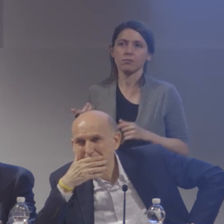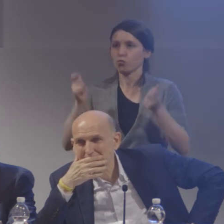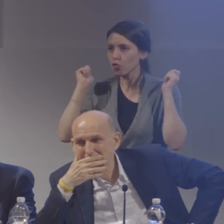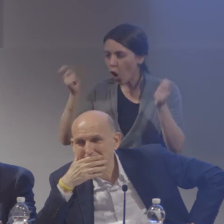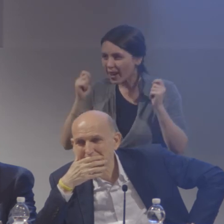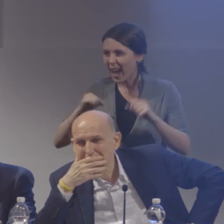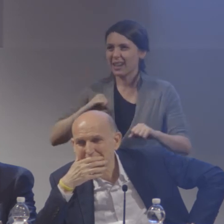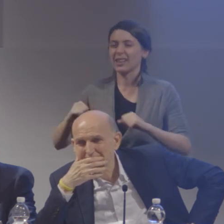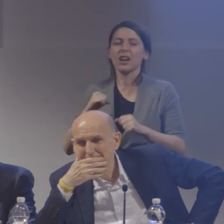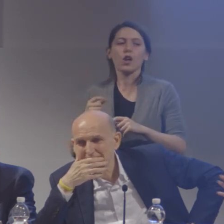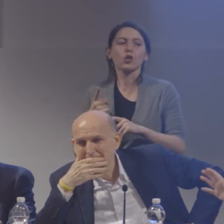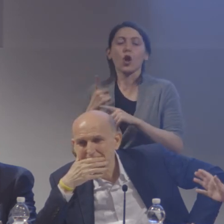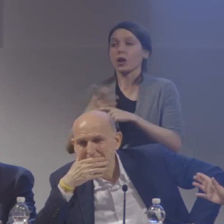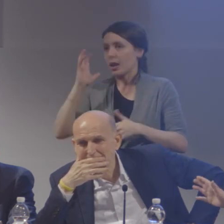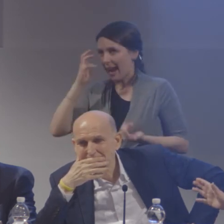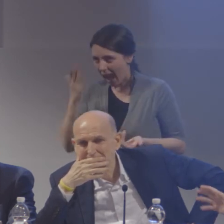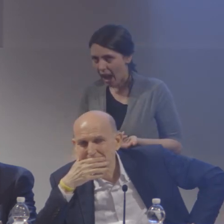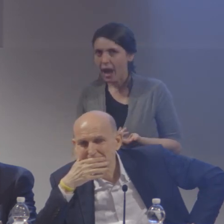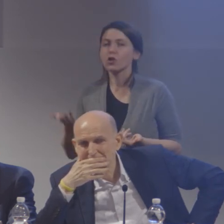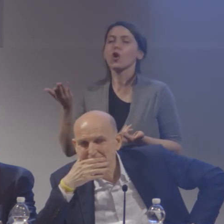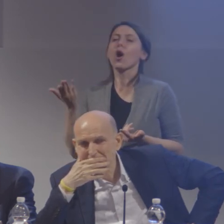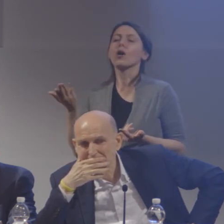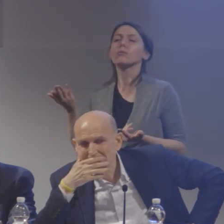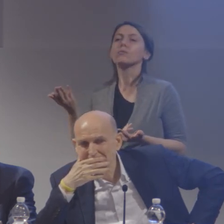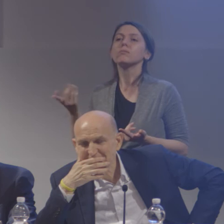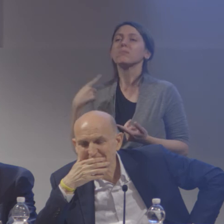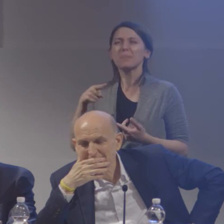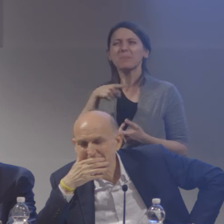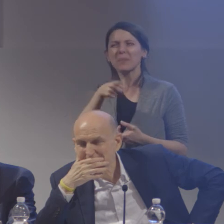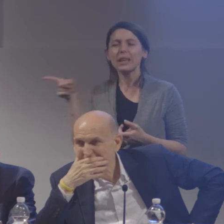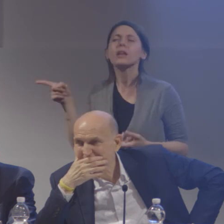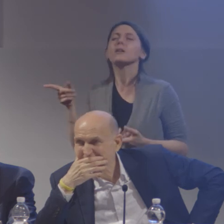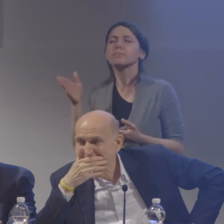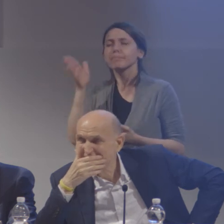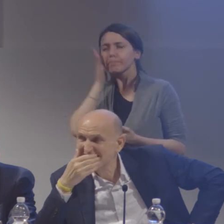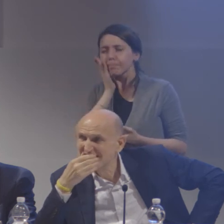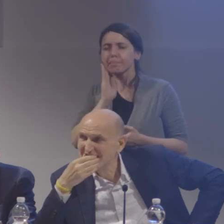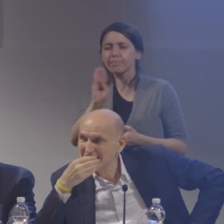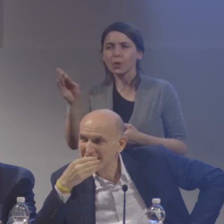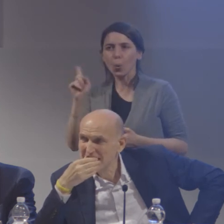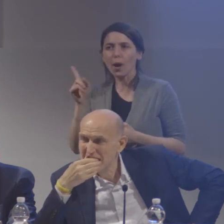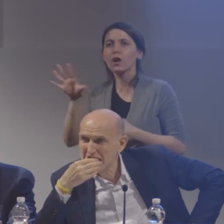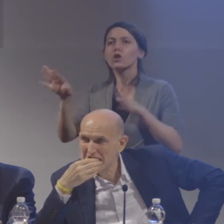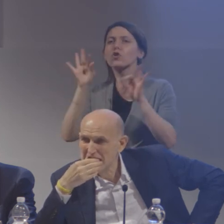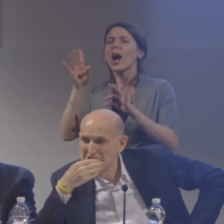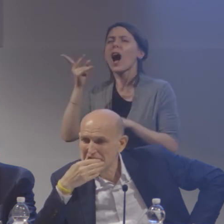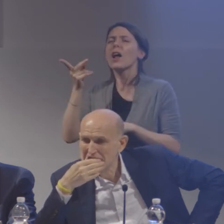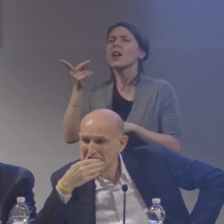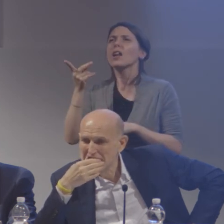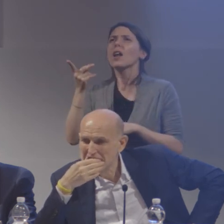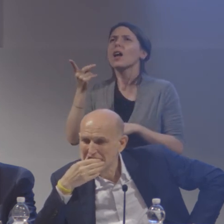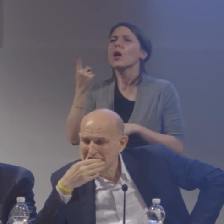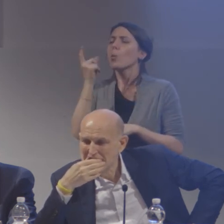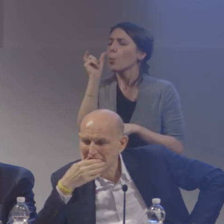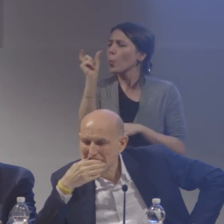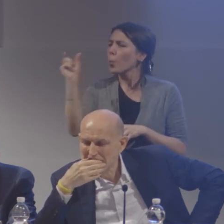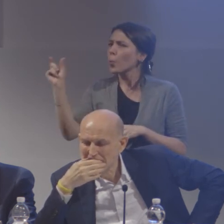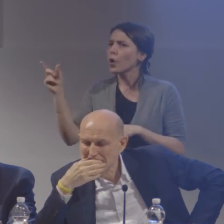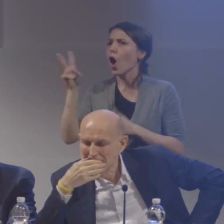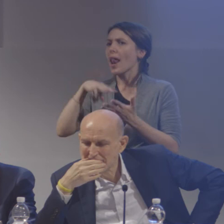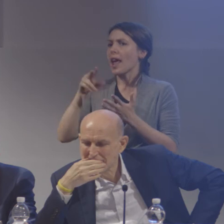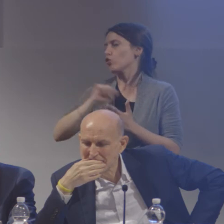e di radio, così lo diciamo, a cui chiediamo di scegliere un pezzo da leggere